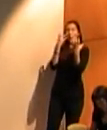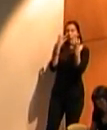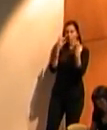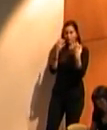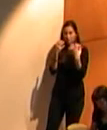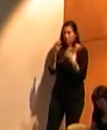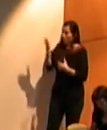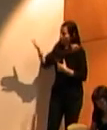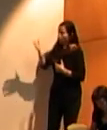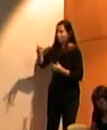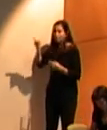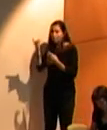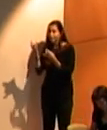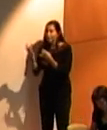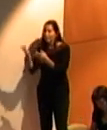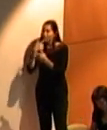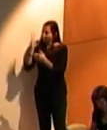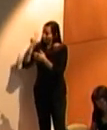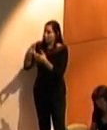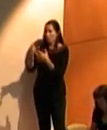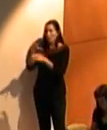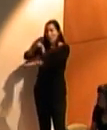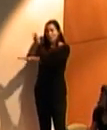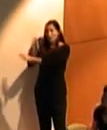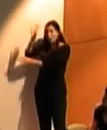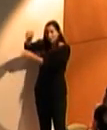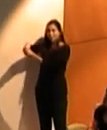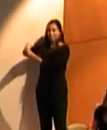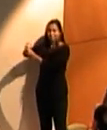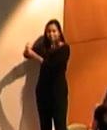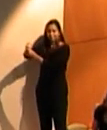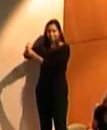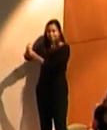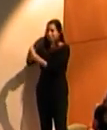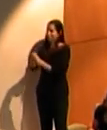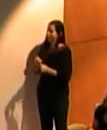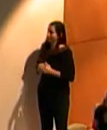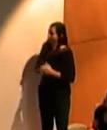vraiment à une adaptation à l'architecture.